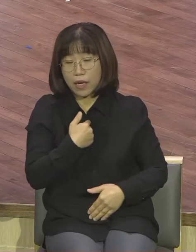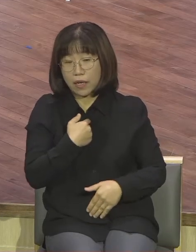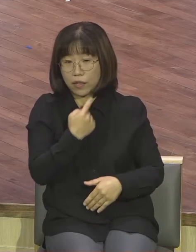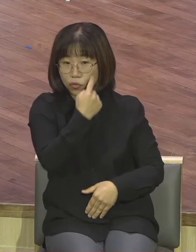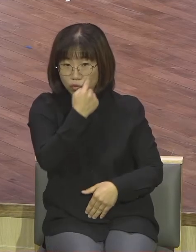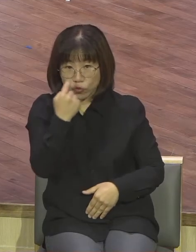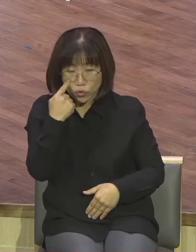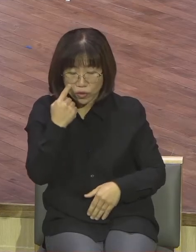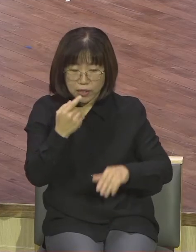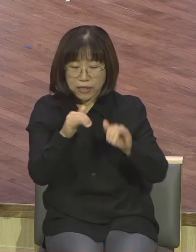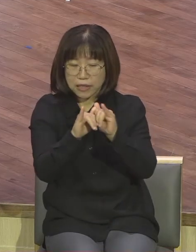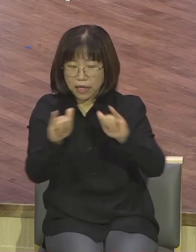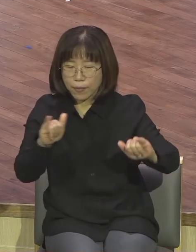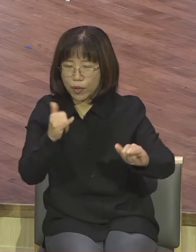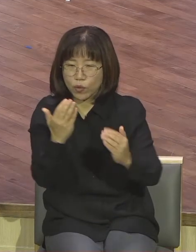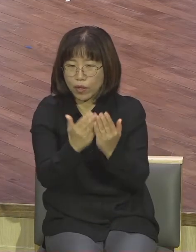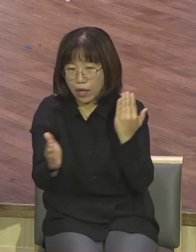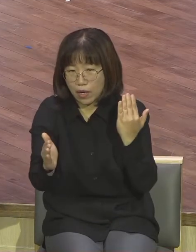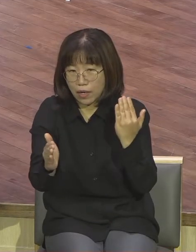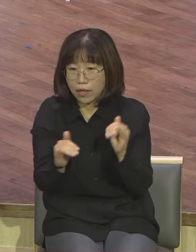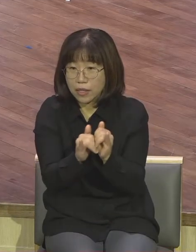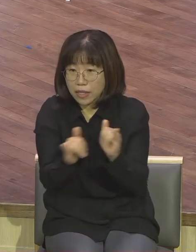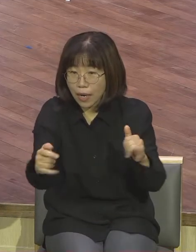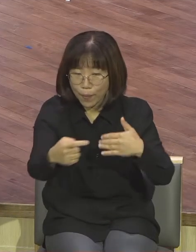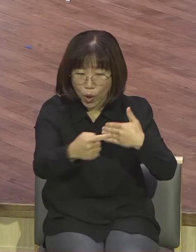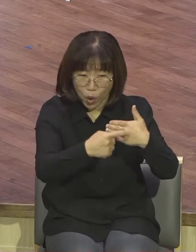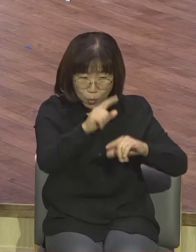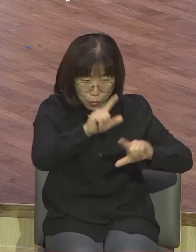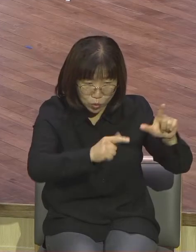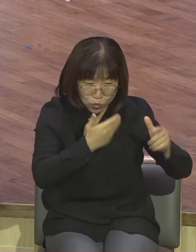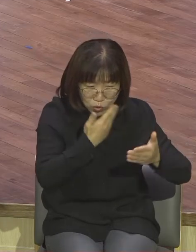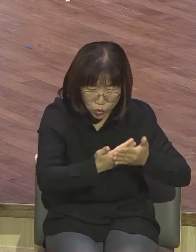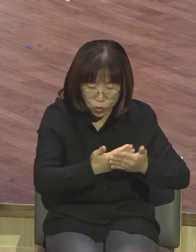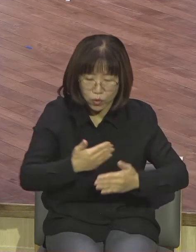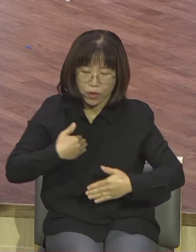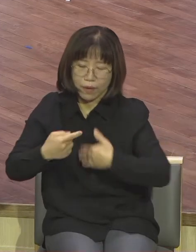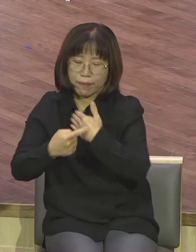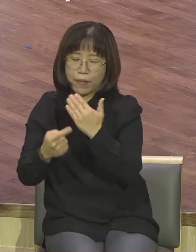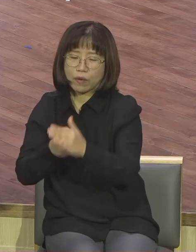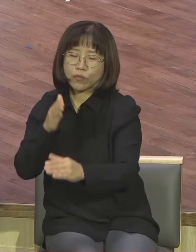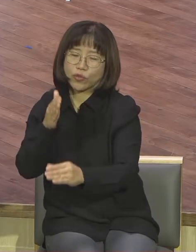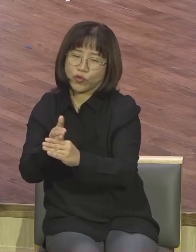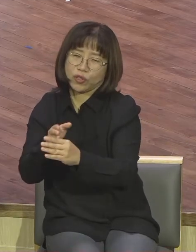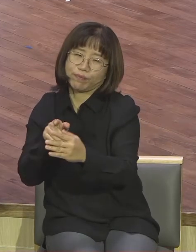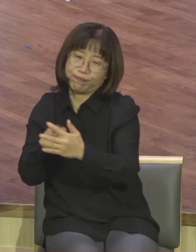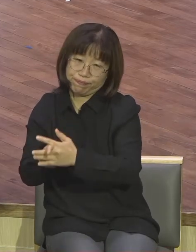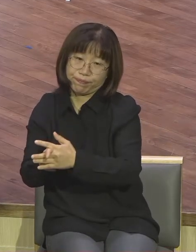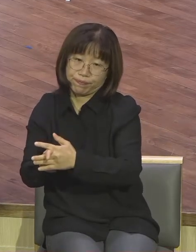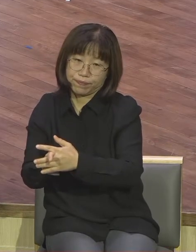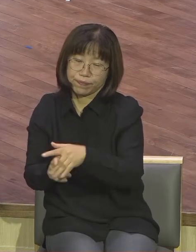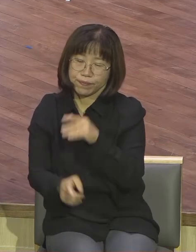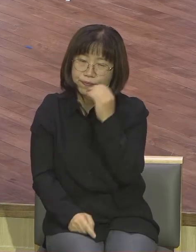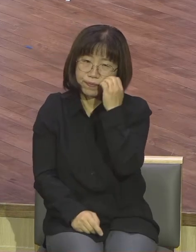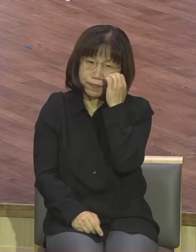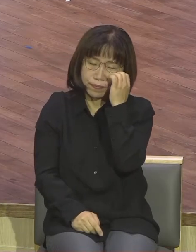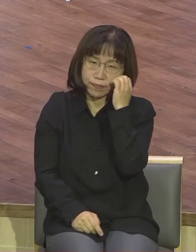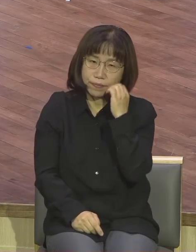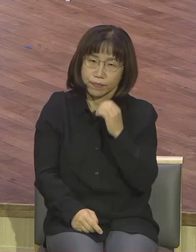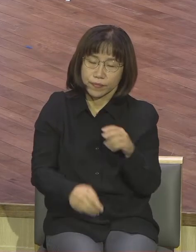아니하니 사람은 외모로 보거니와 나 여호와는 중심을 보느니라 하시니라 사무엘은